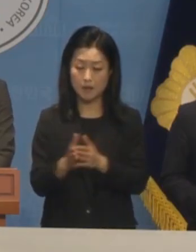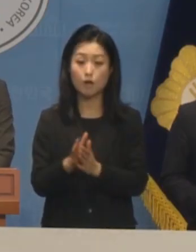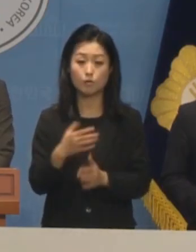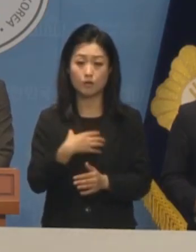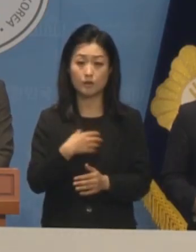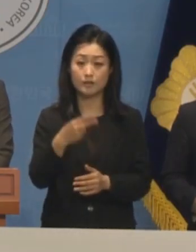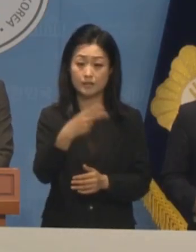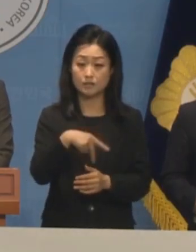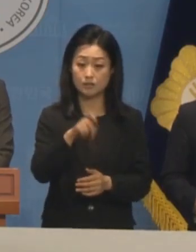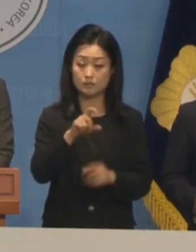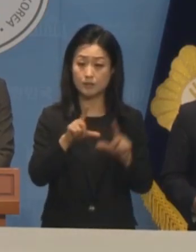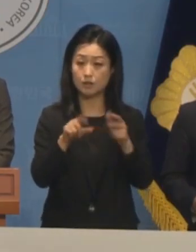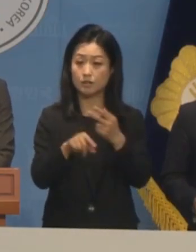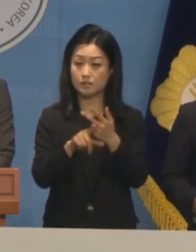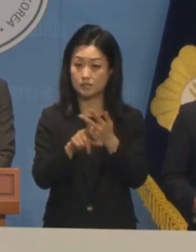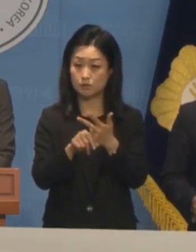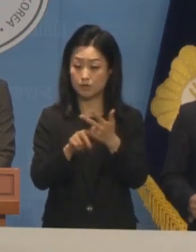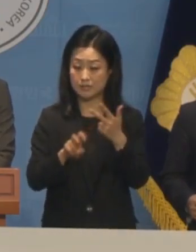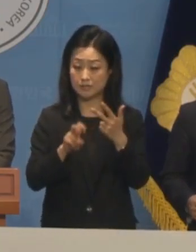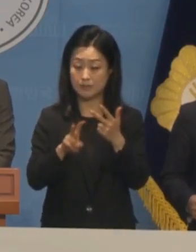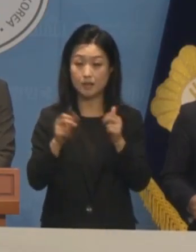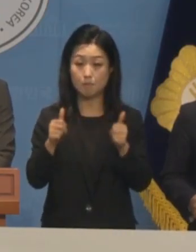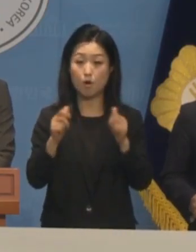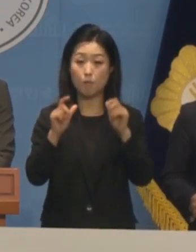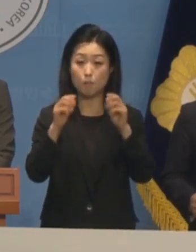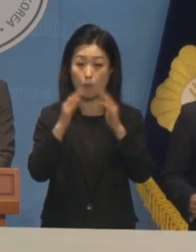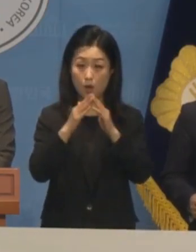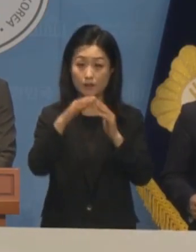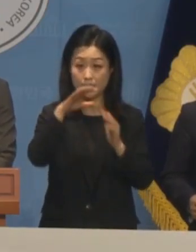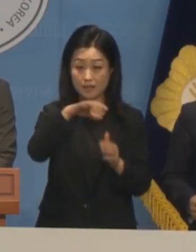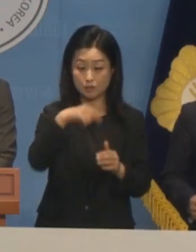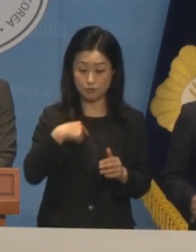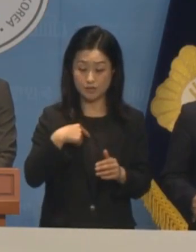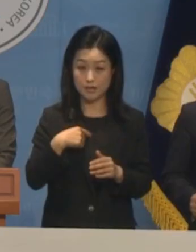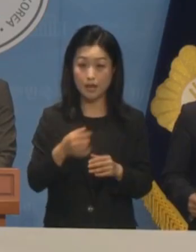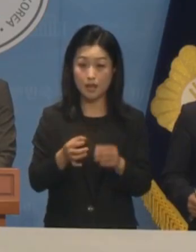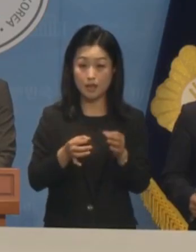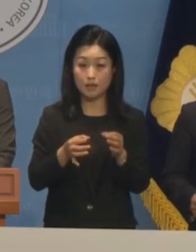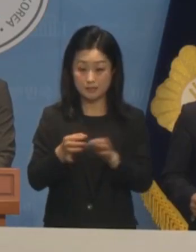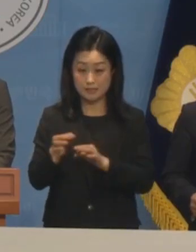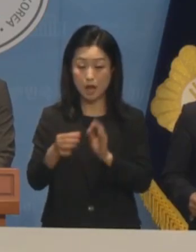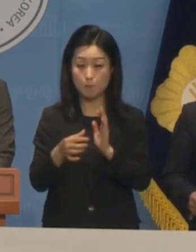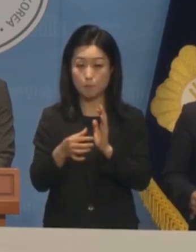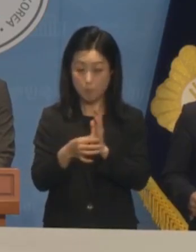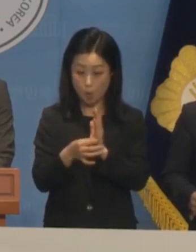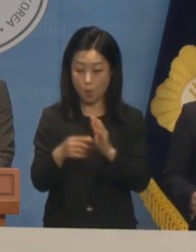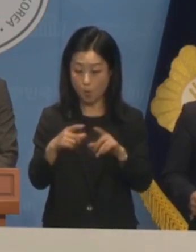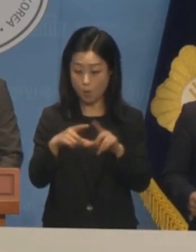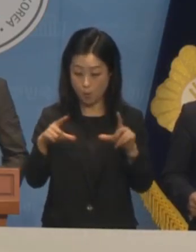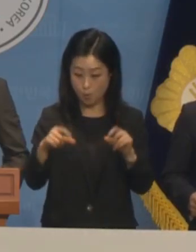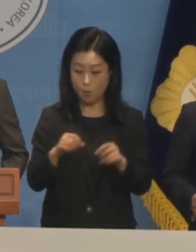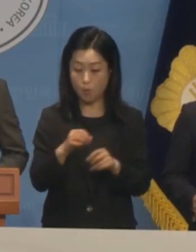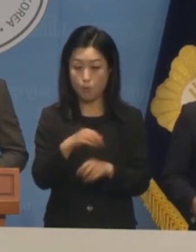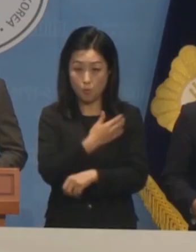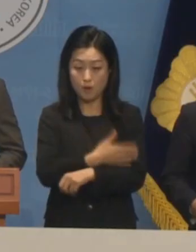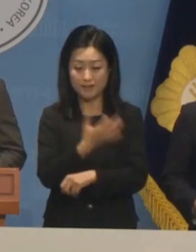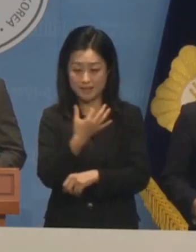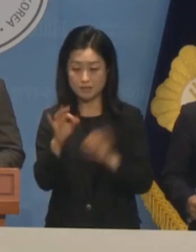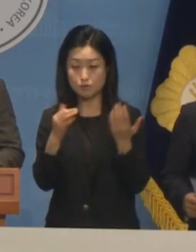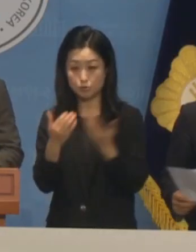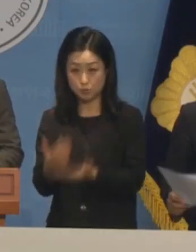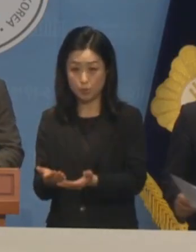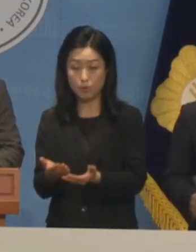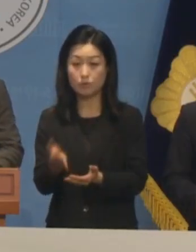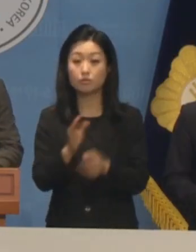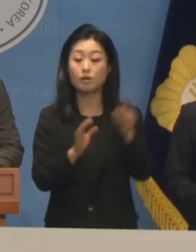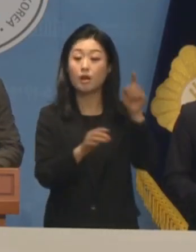2011년 7월 22일 법원에서 저희 아이밀의 상표권을 인정하는 판결이 나왔음에도 불구하고 상대 기업은